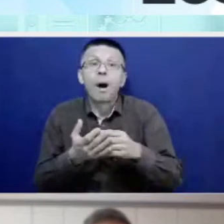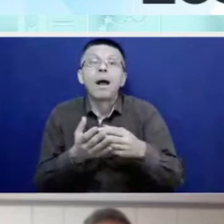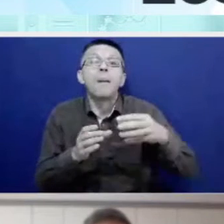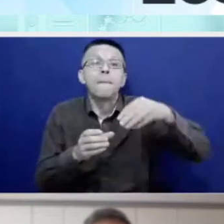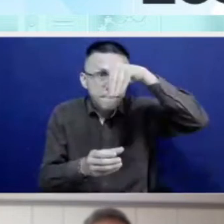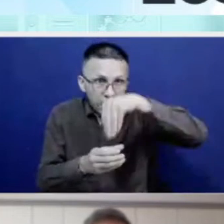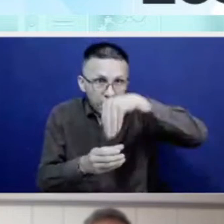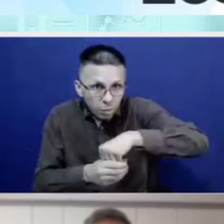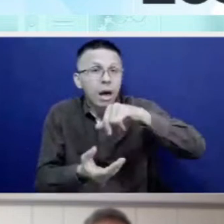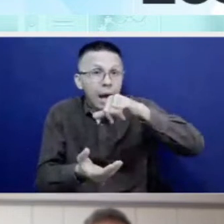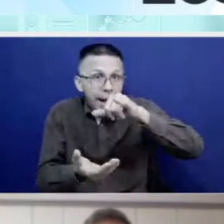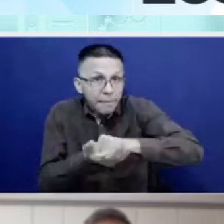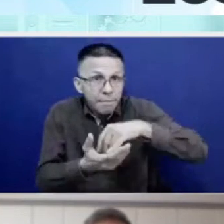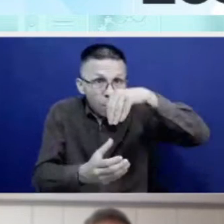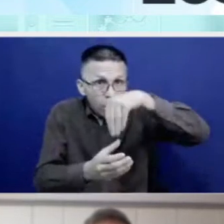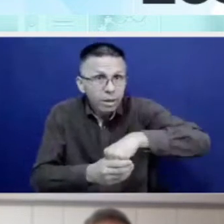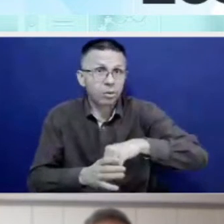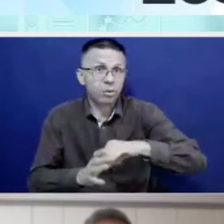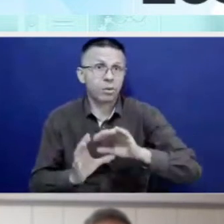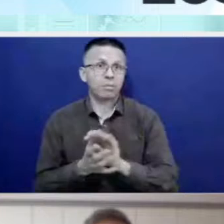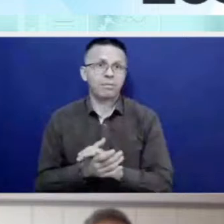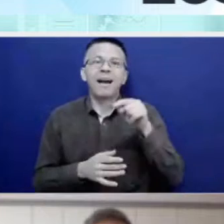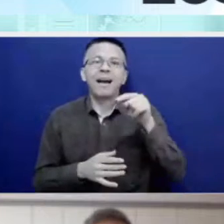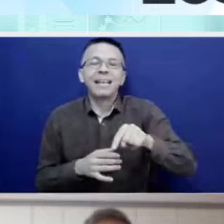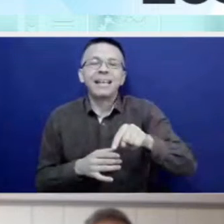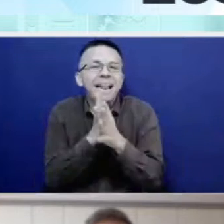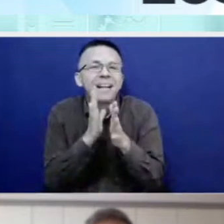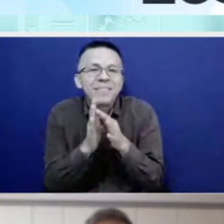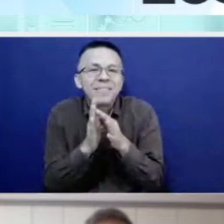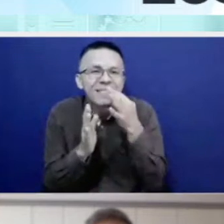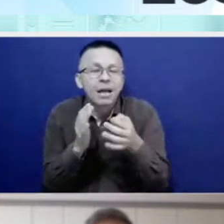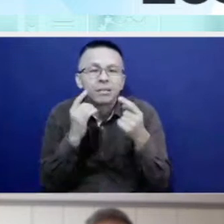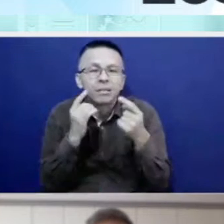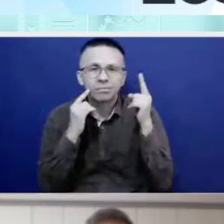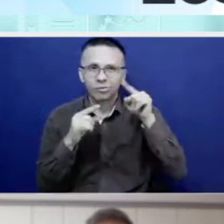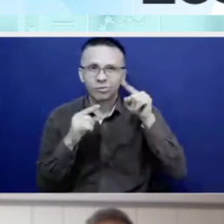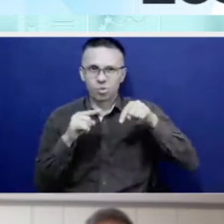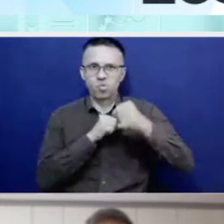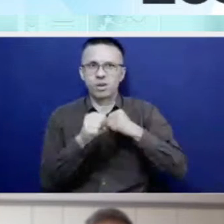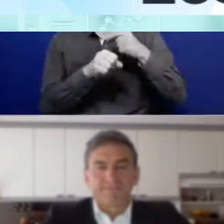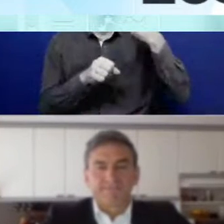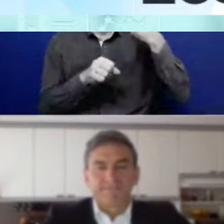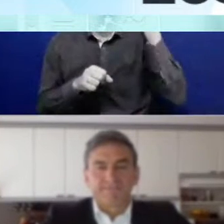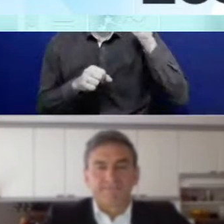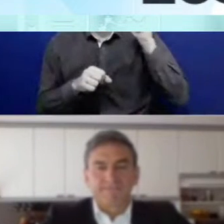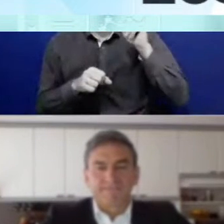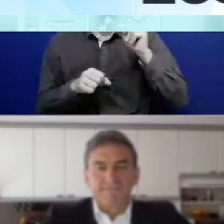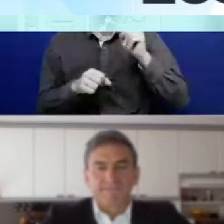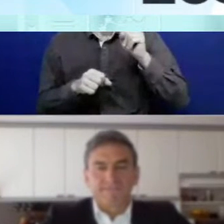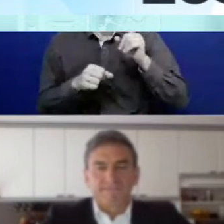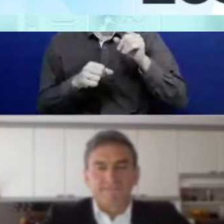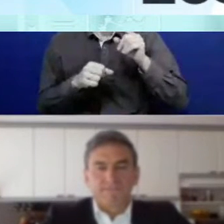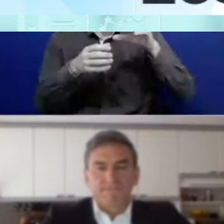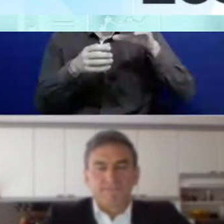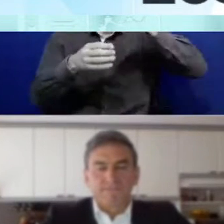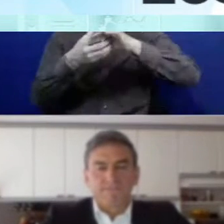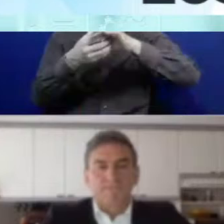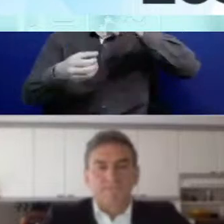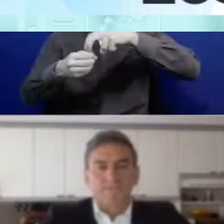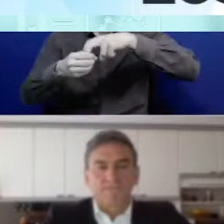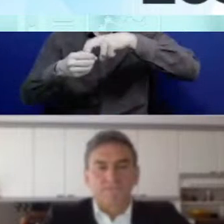de eso, y he tenido la oportunidad aquí como Chiva también de acompañar desde hace un año a la Federación Odontológica Colombiana, ¿cierto? Y a